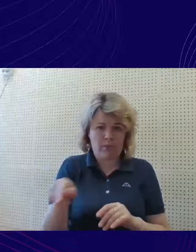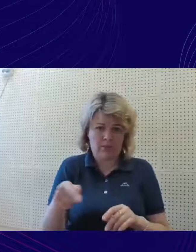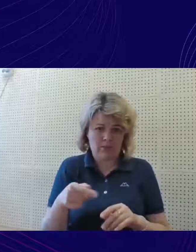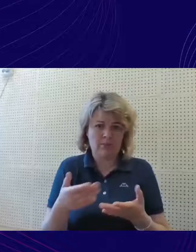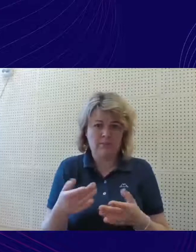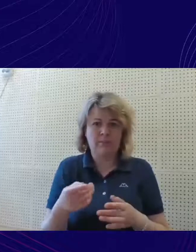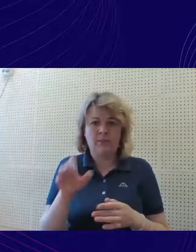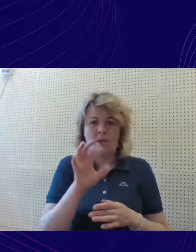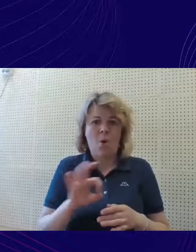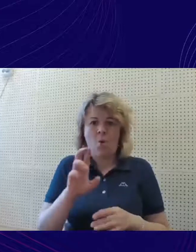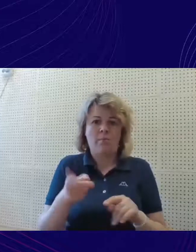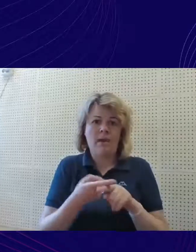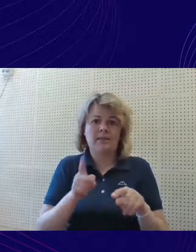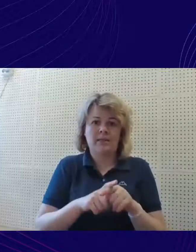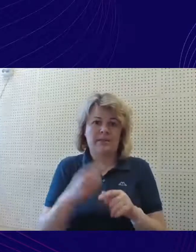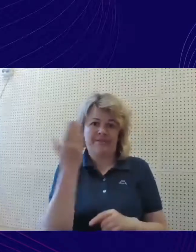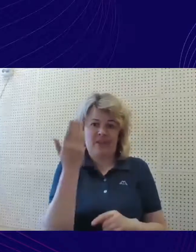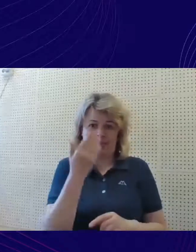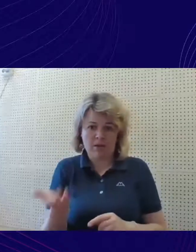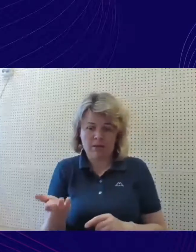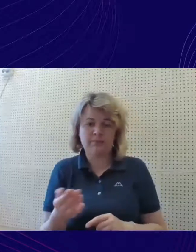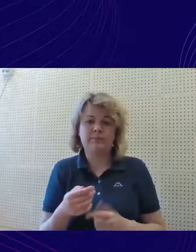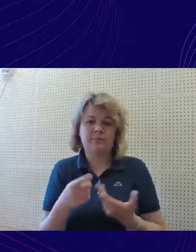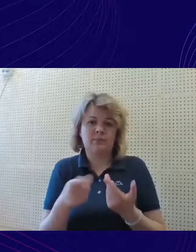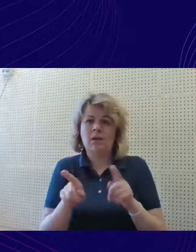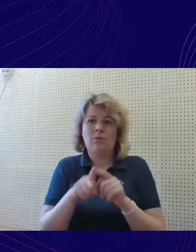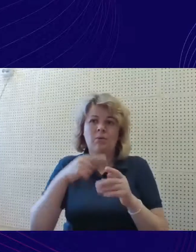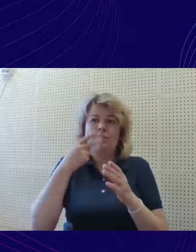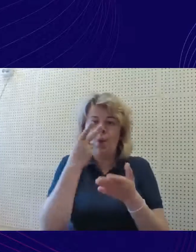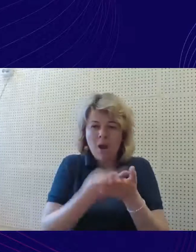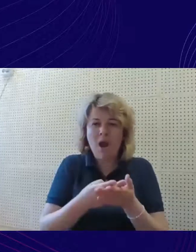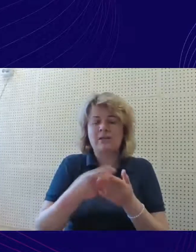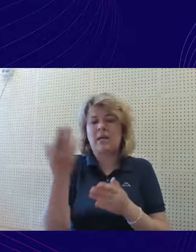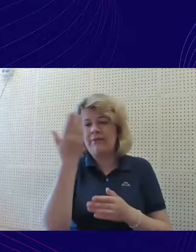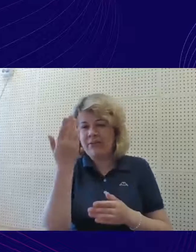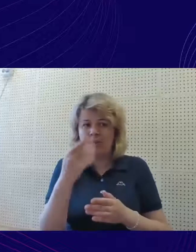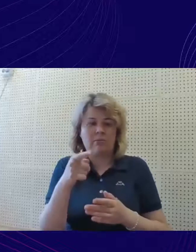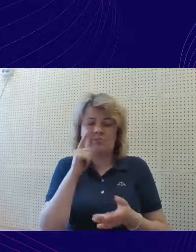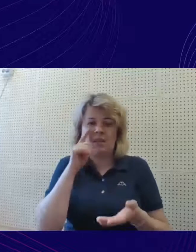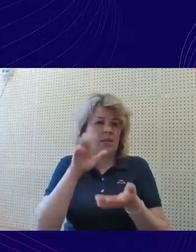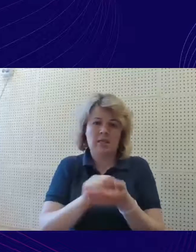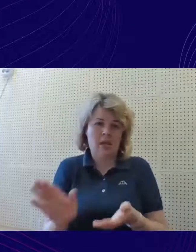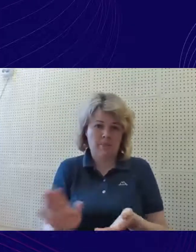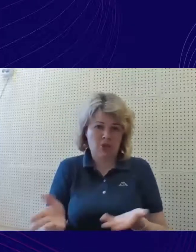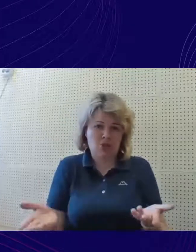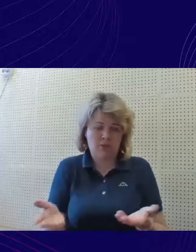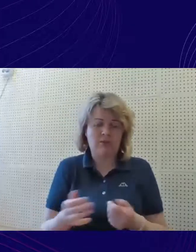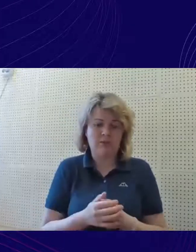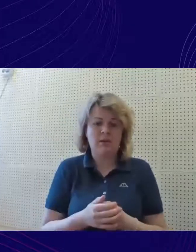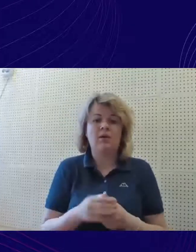про эти фильмы. Они прошли незамеченными. Да, там было все очень